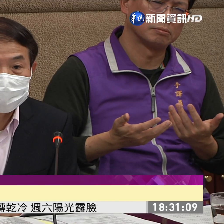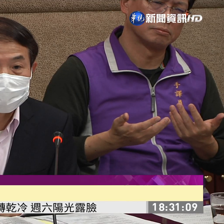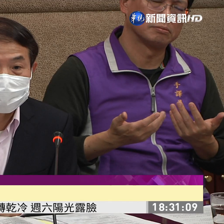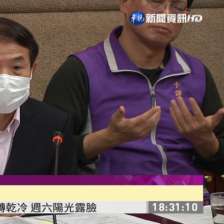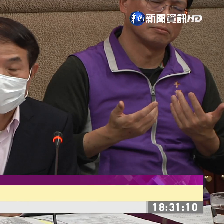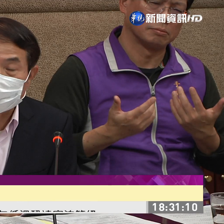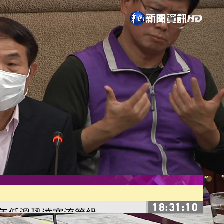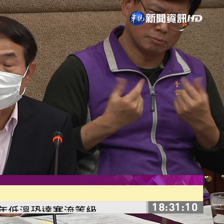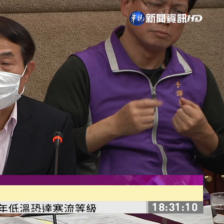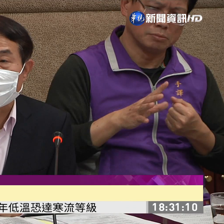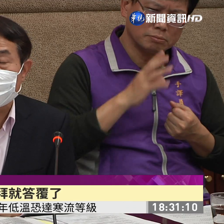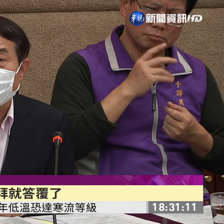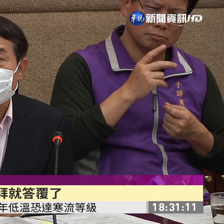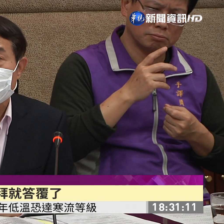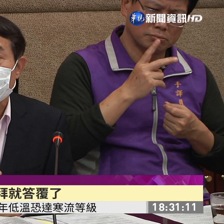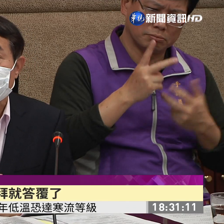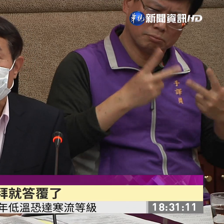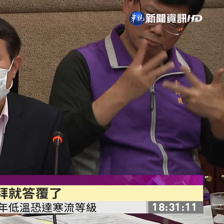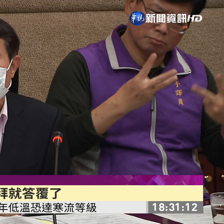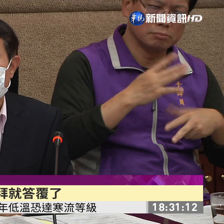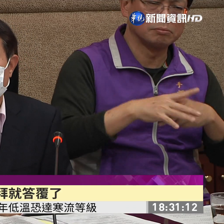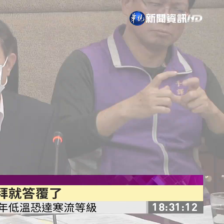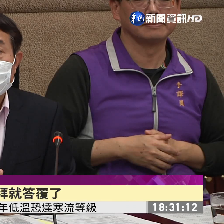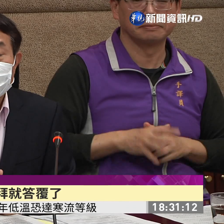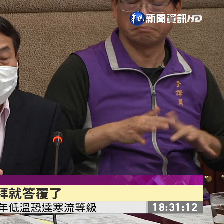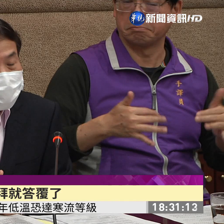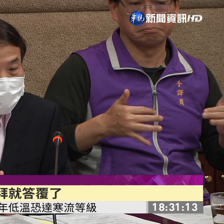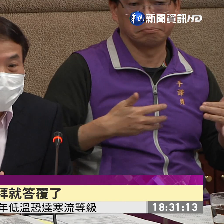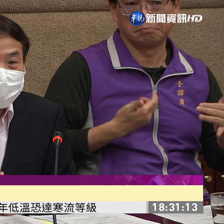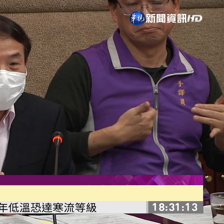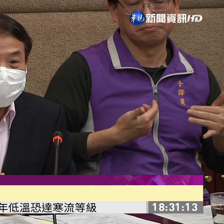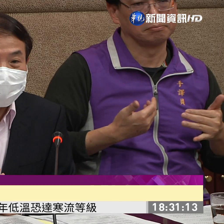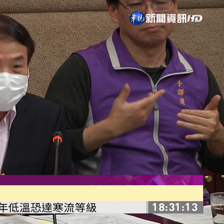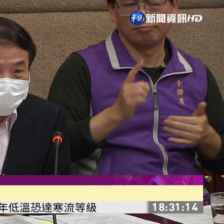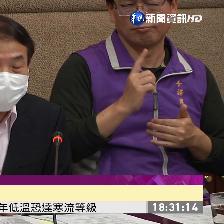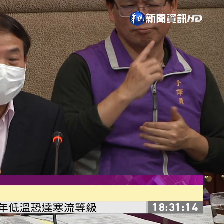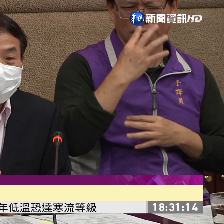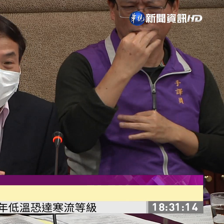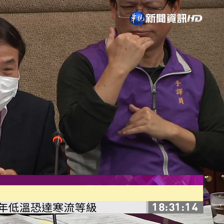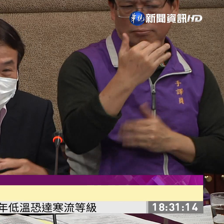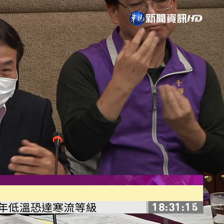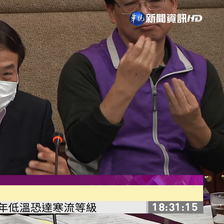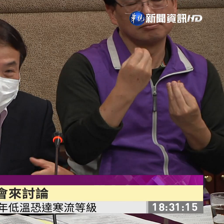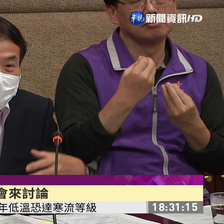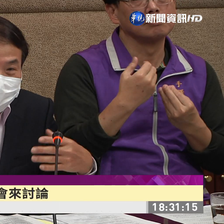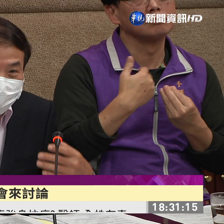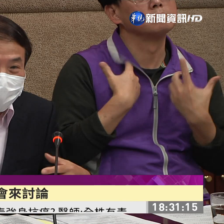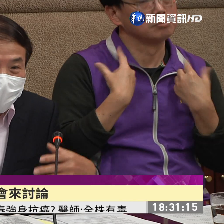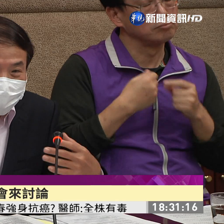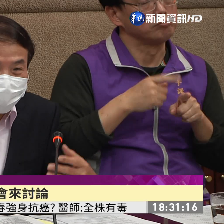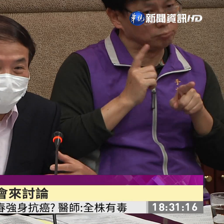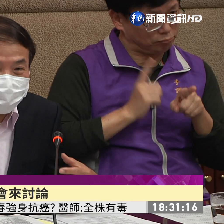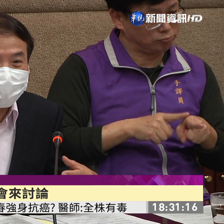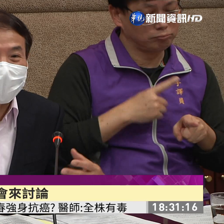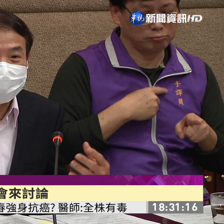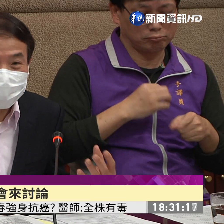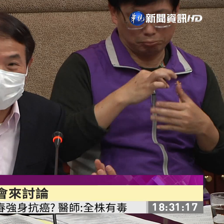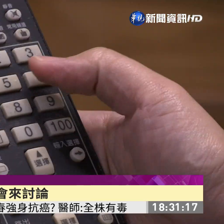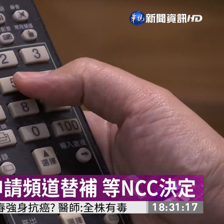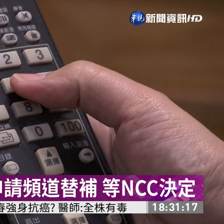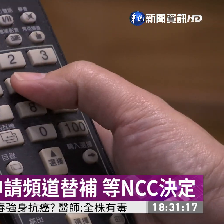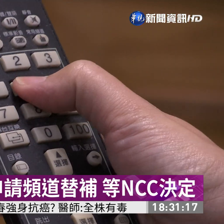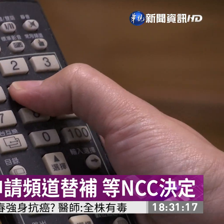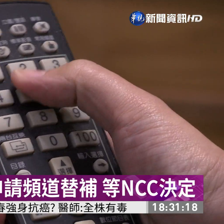们都是有的都是两三个礼拜就答复了，我们这个没有时程，我们会去提到委员会来讨